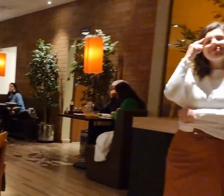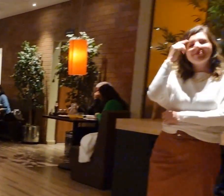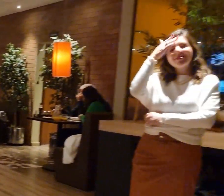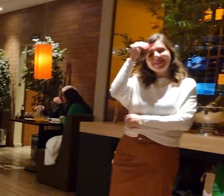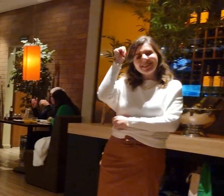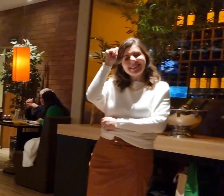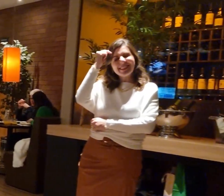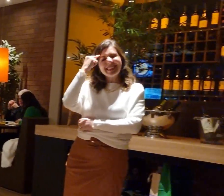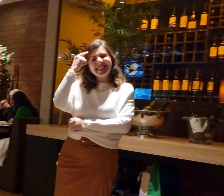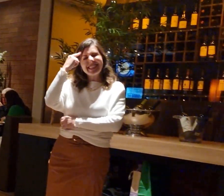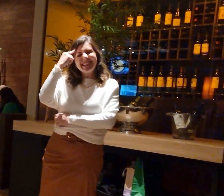Tá pensando em si.